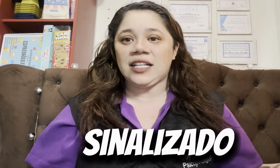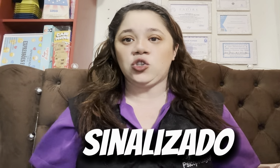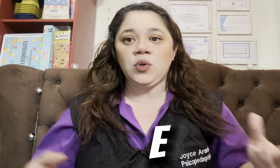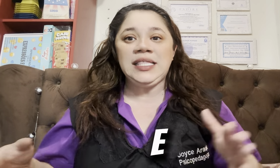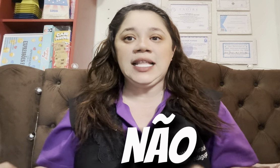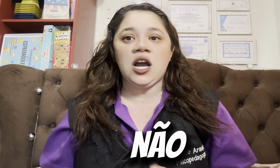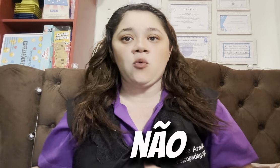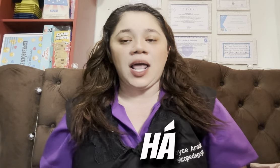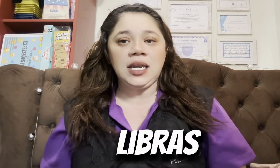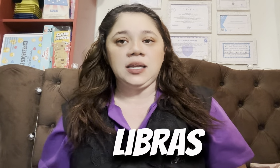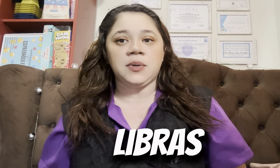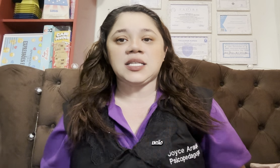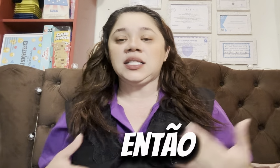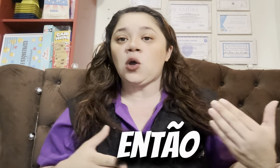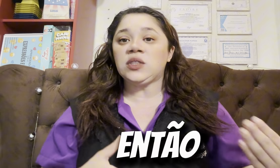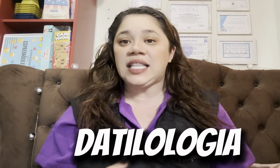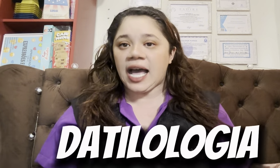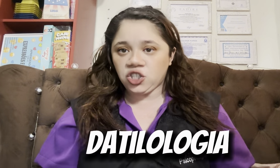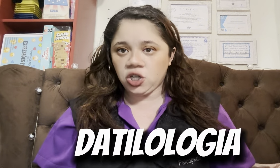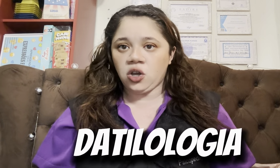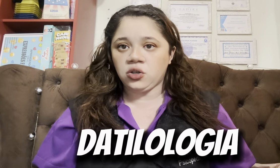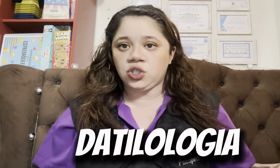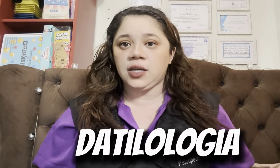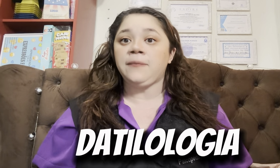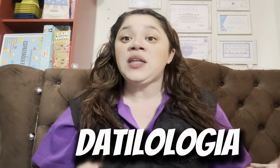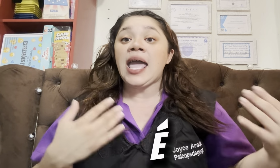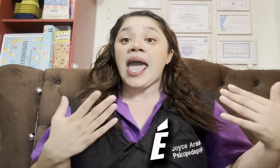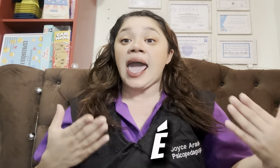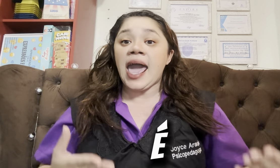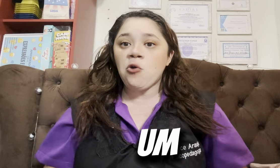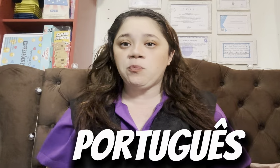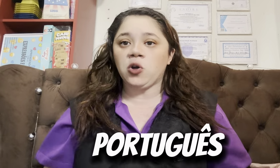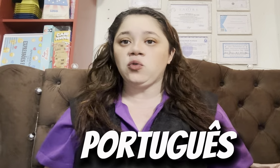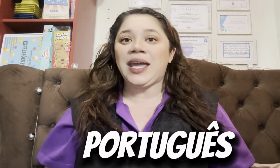sinalizado e não a Libras. Então, datilologia é um português